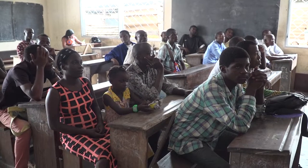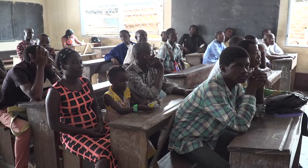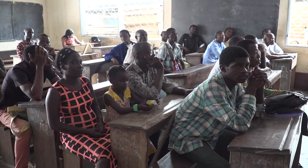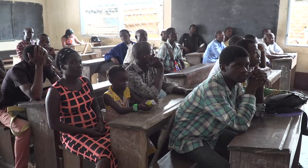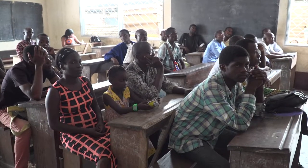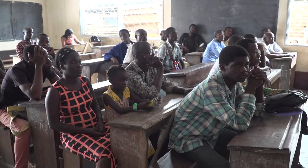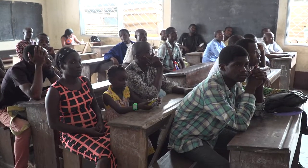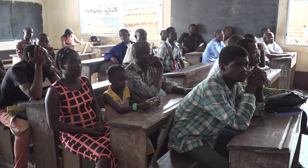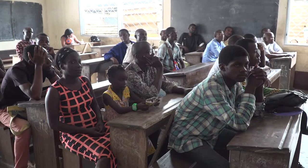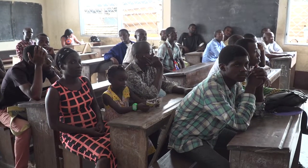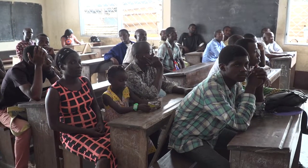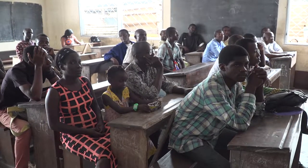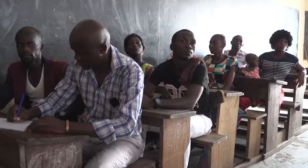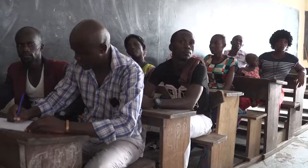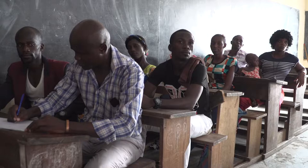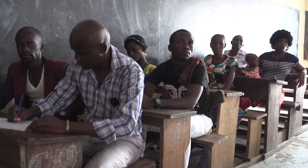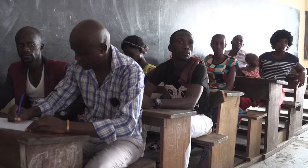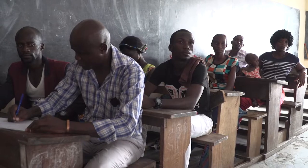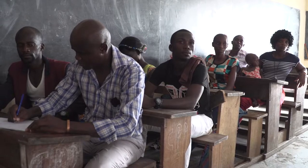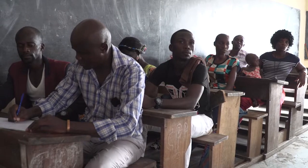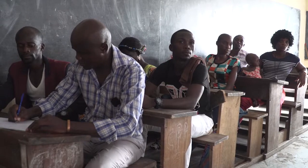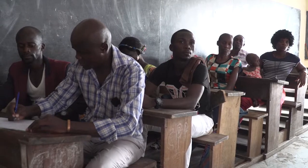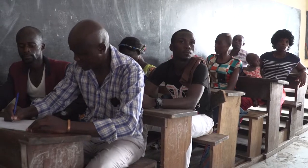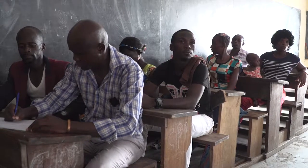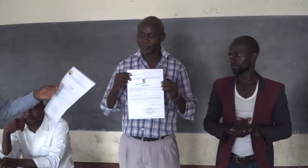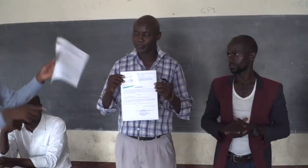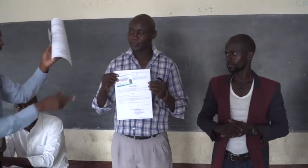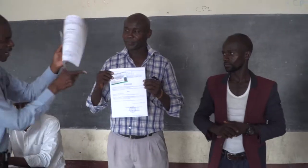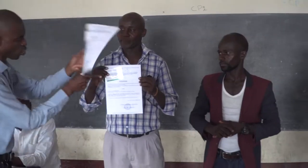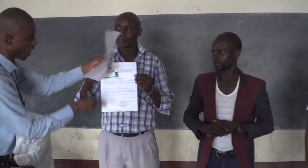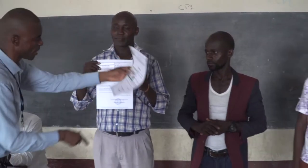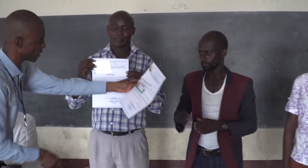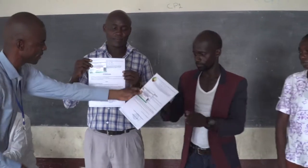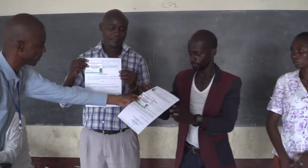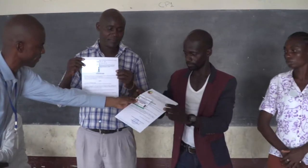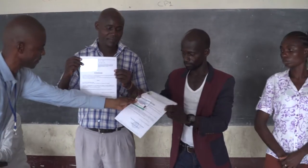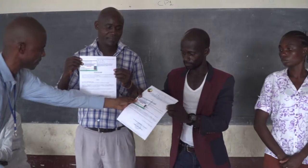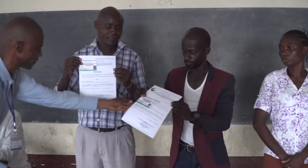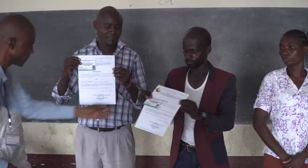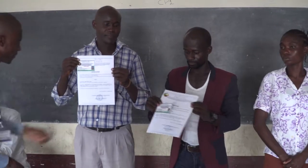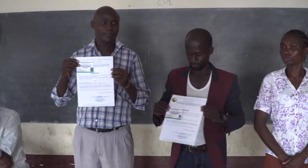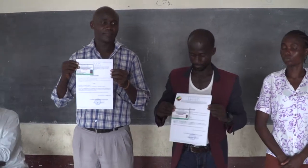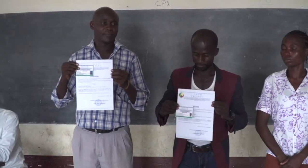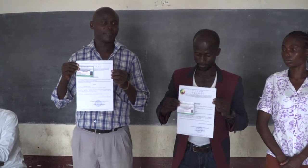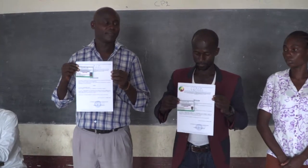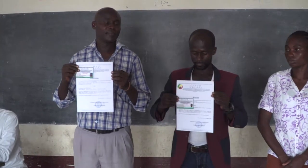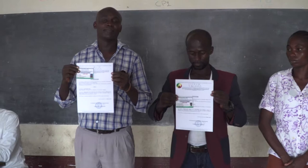lutter contre l'insécurité au milieu des sourds. Les présidents et vice-présidents de ces commissions ont reçu